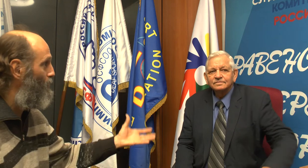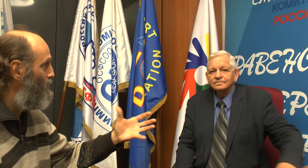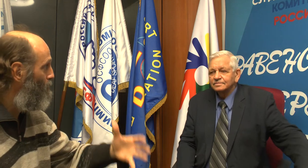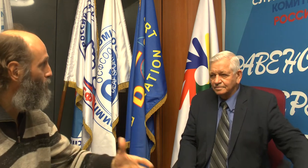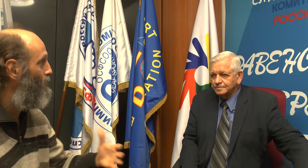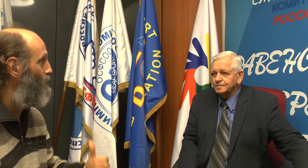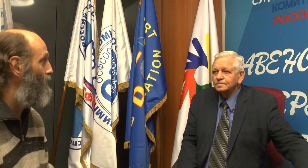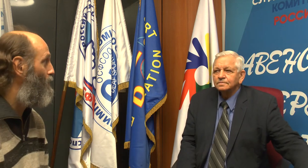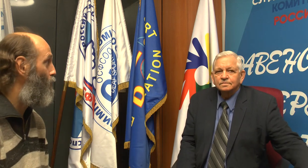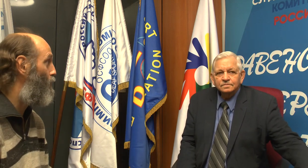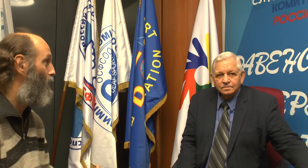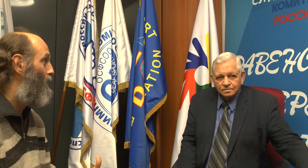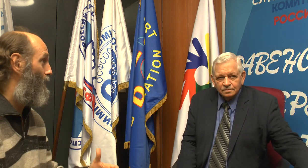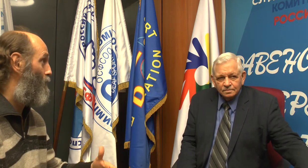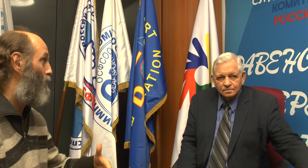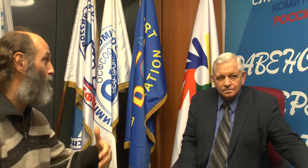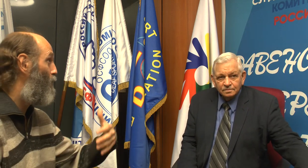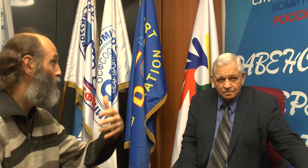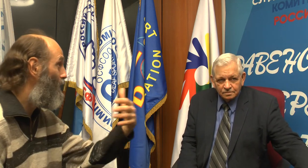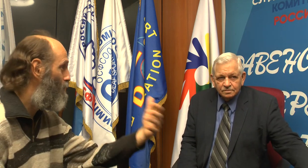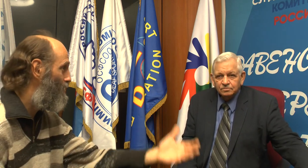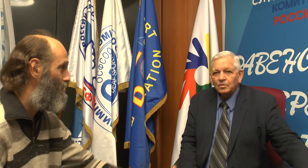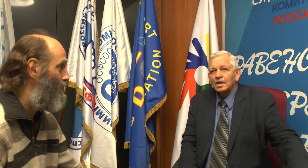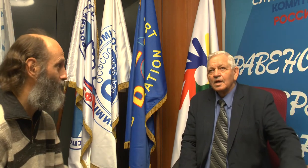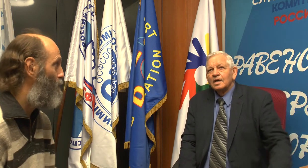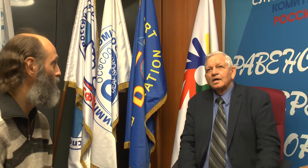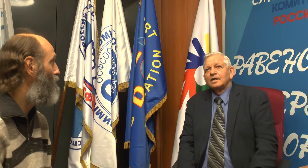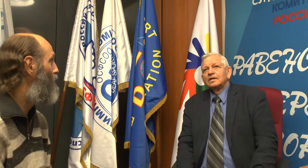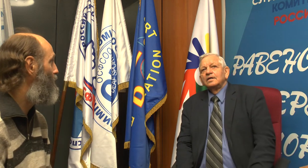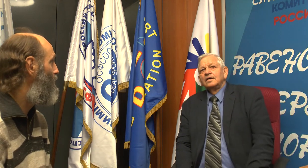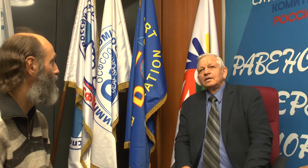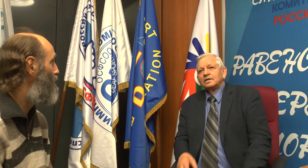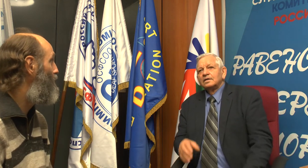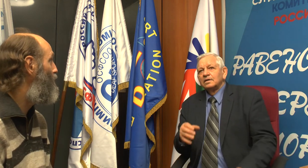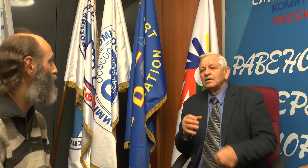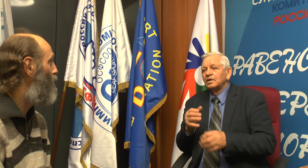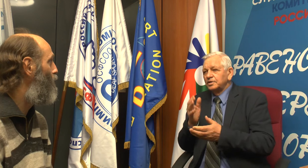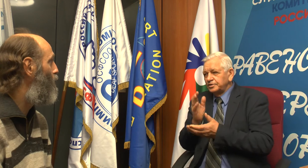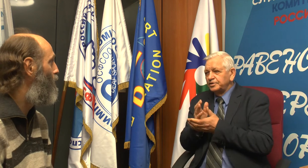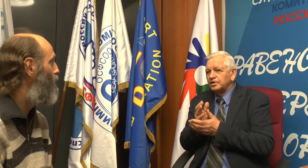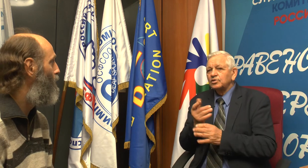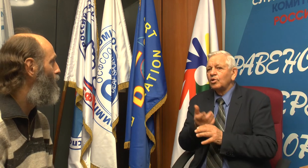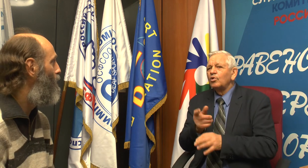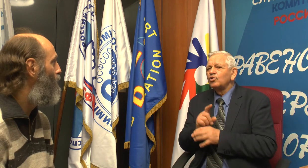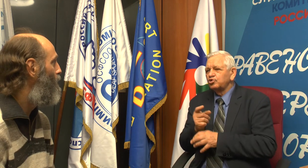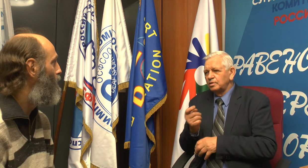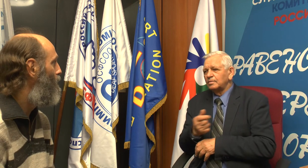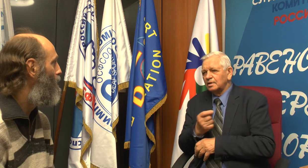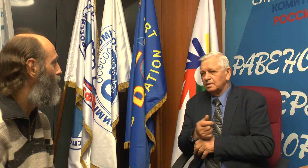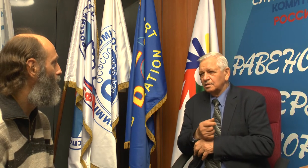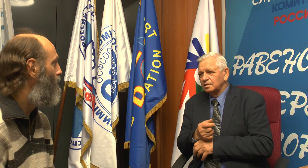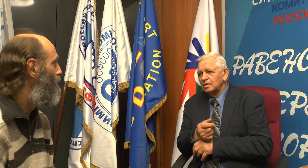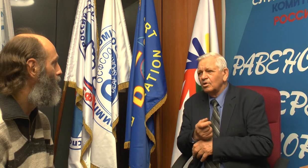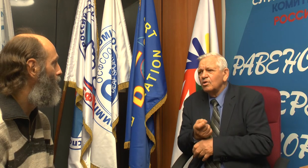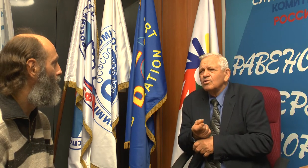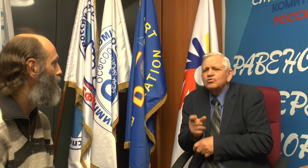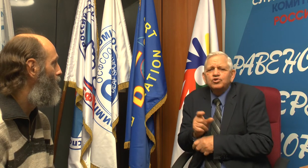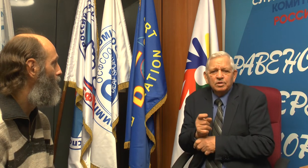и сегодня тренируют, которые получили образование, допустим, в университетах физической культуры? Здесь, но очень мало, очень